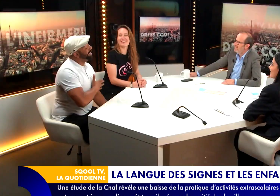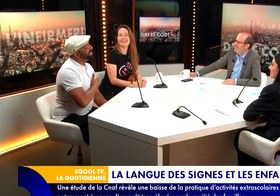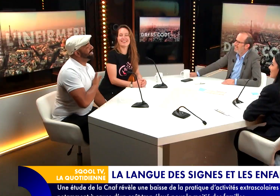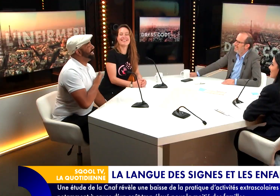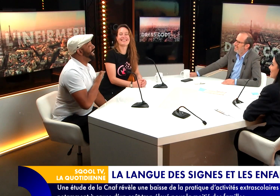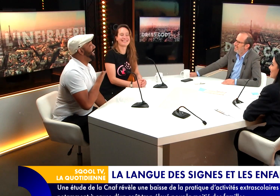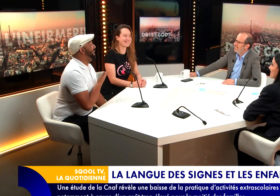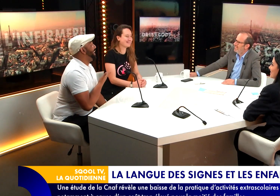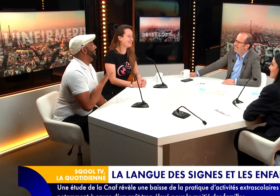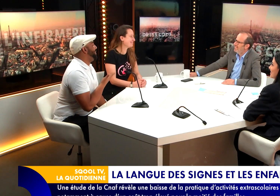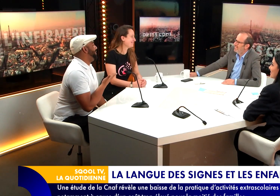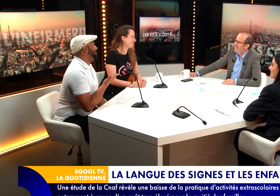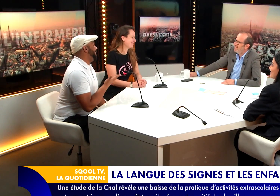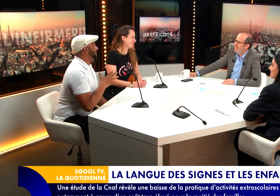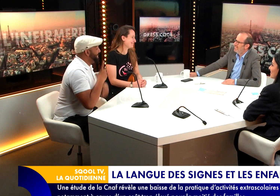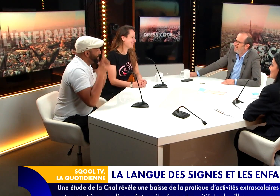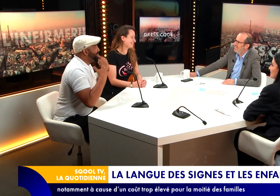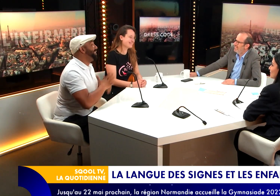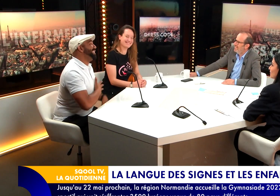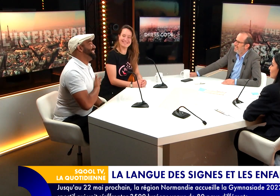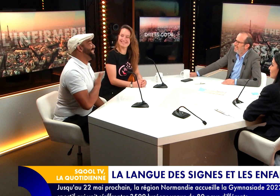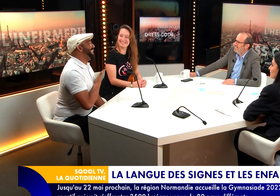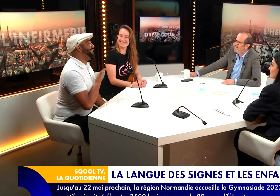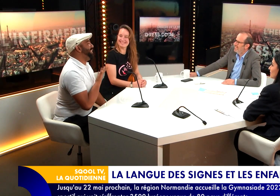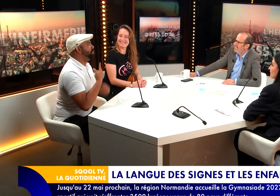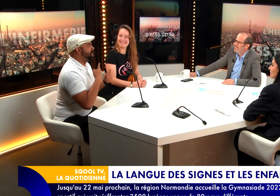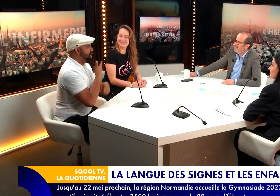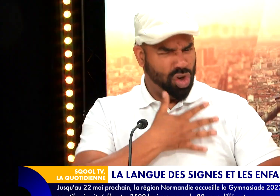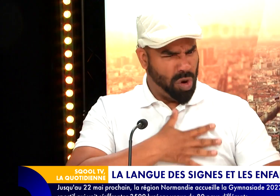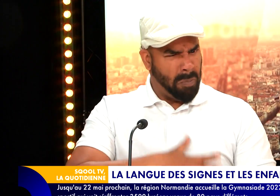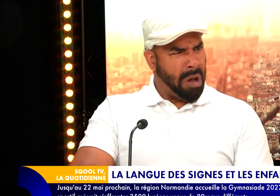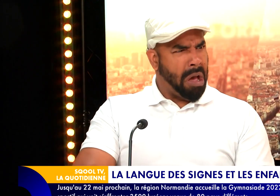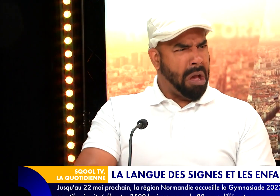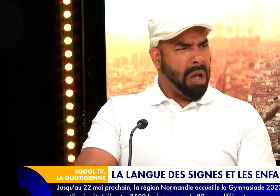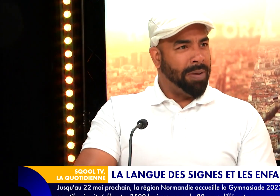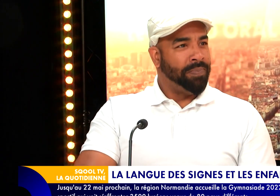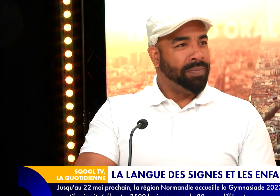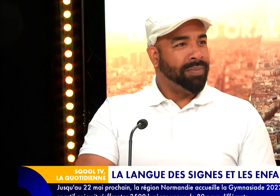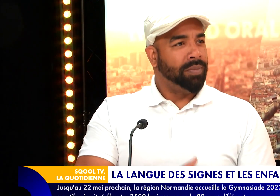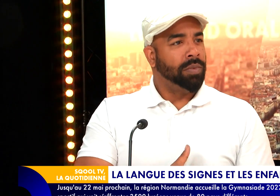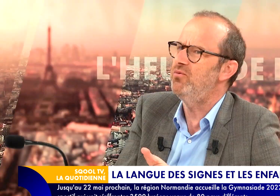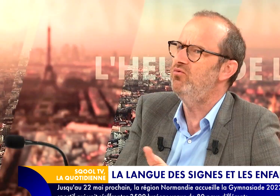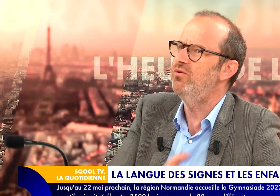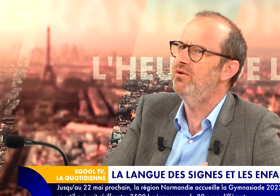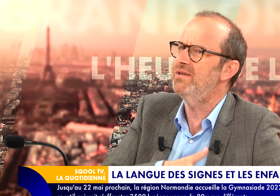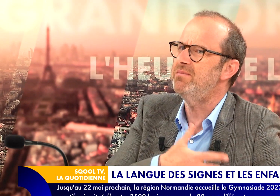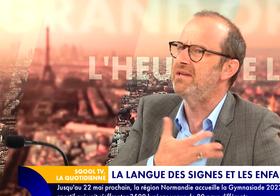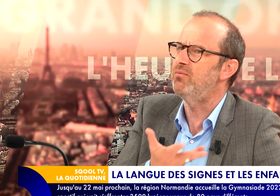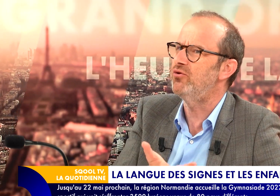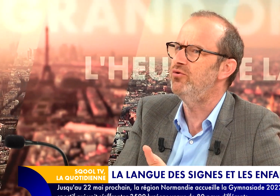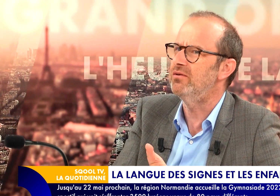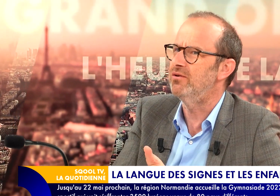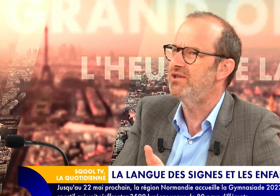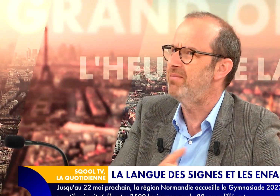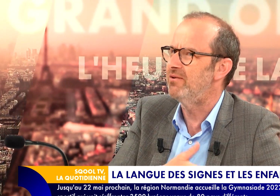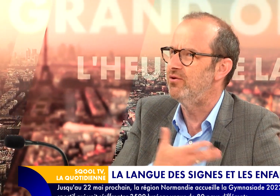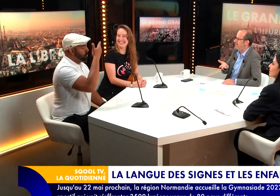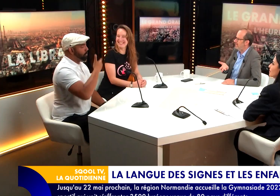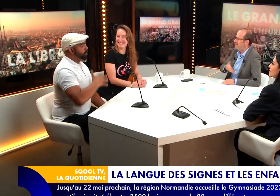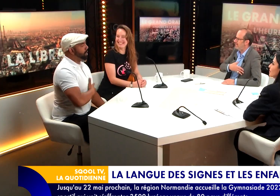fais j'aime, vous voyez l'expression, ouais. J'aime, les contraires. Mais là, le premier, c'était un amour un peu douloureux. Voilà. Le deuxième, c'était plutôt c'était la